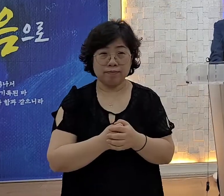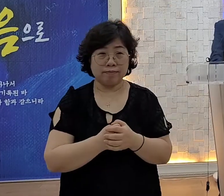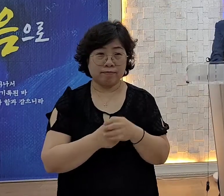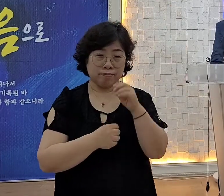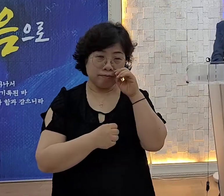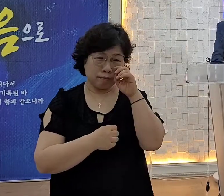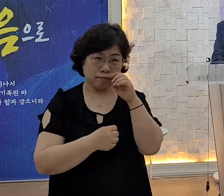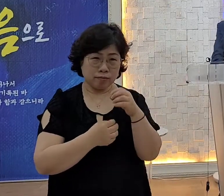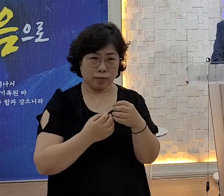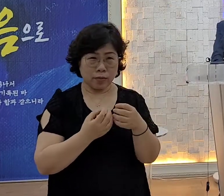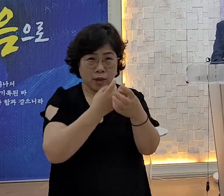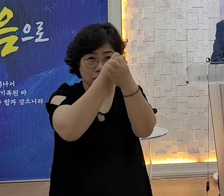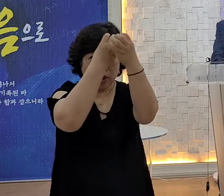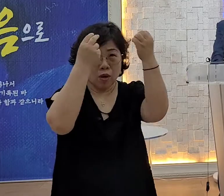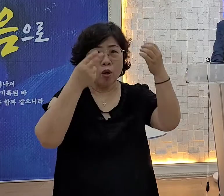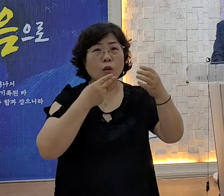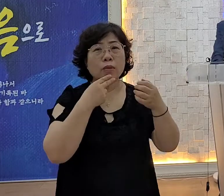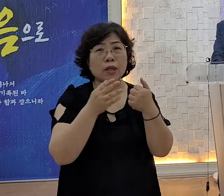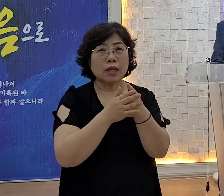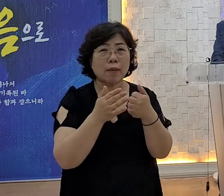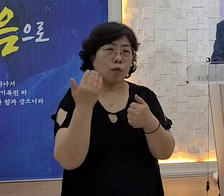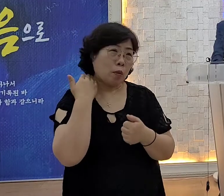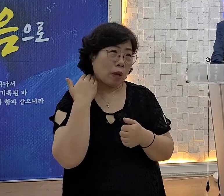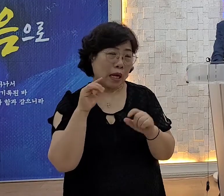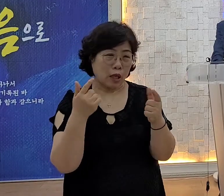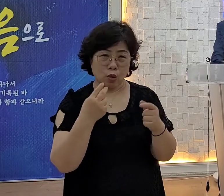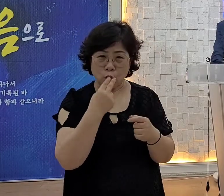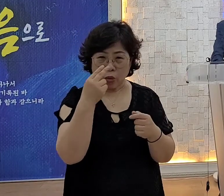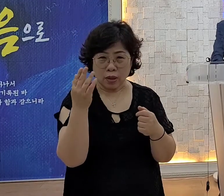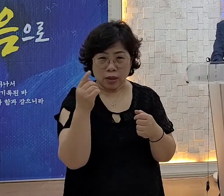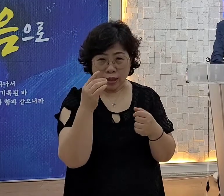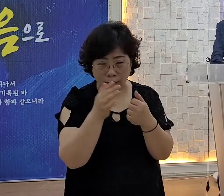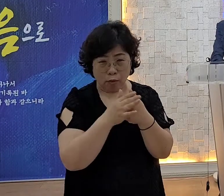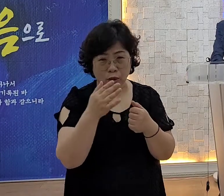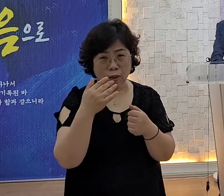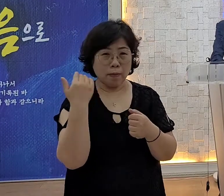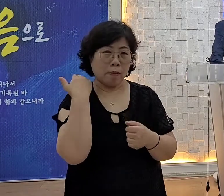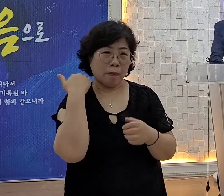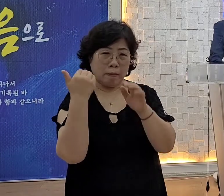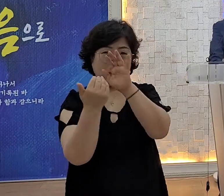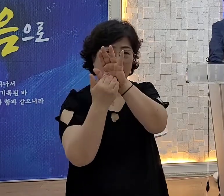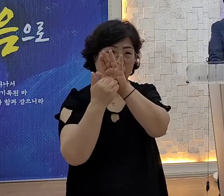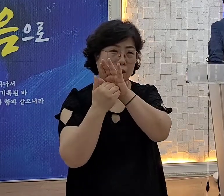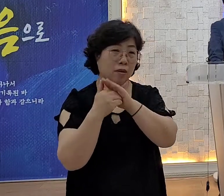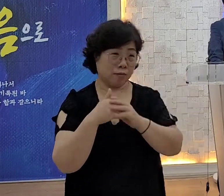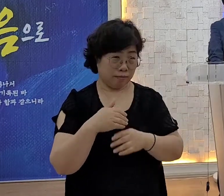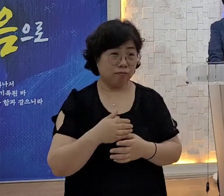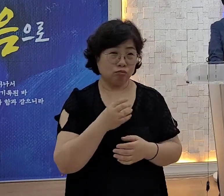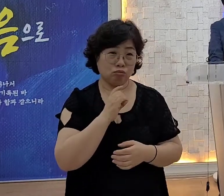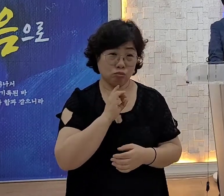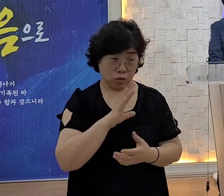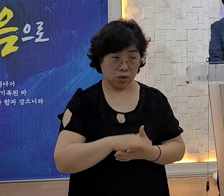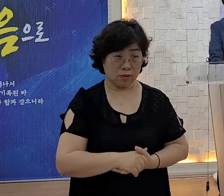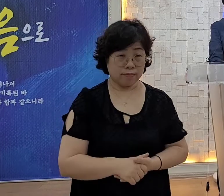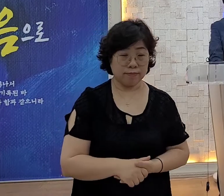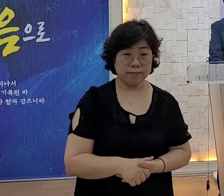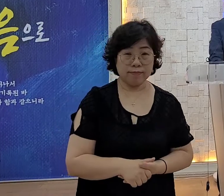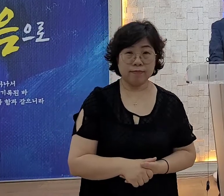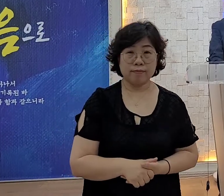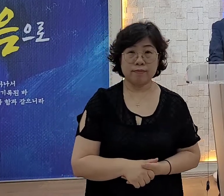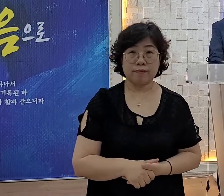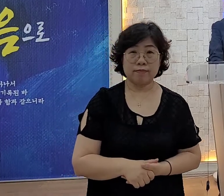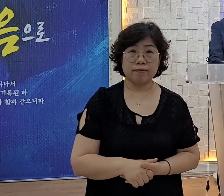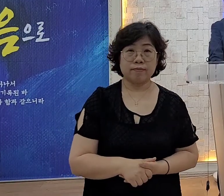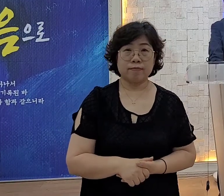아니라 안 보이는 거죠. 공기 때문에. 자, 그래서 이 지금 이 말씀하신 이